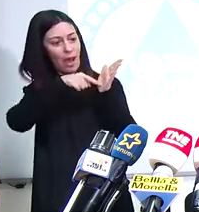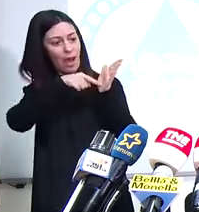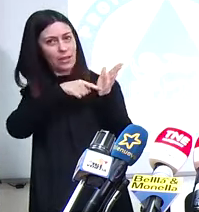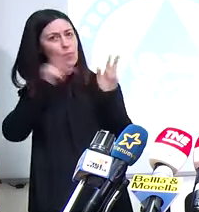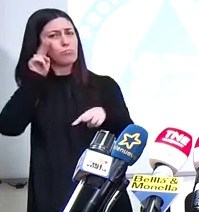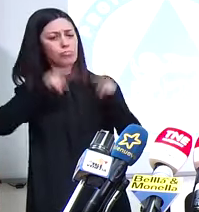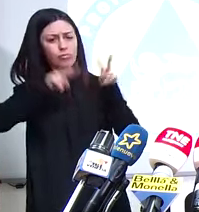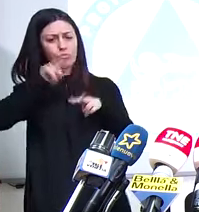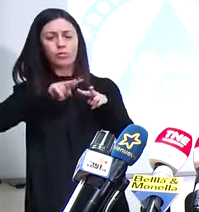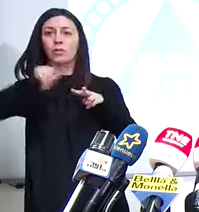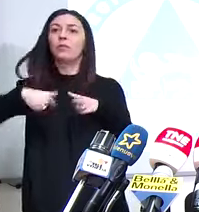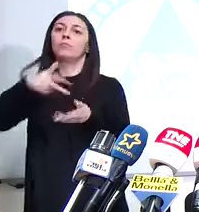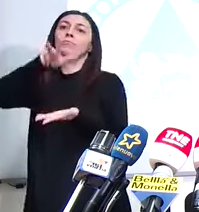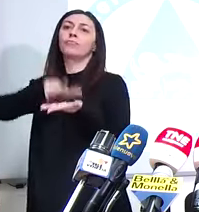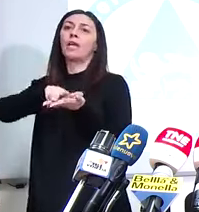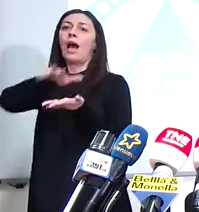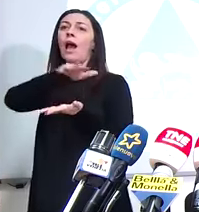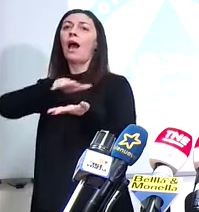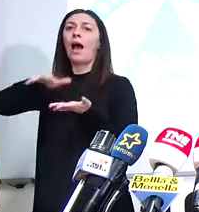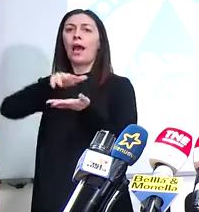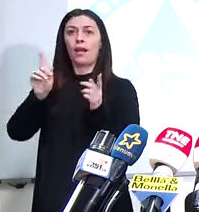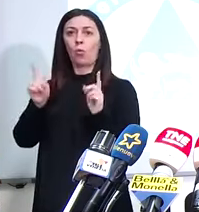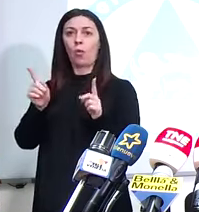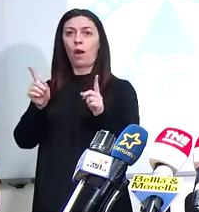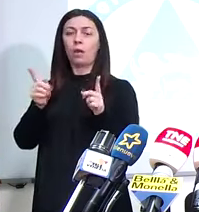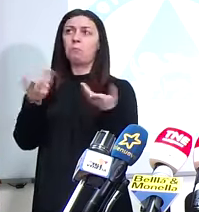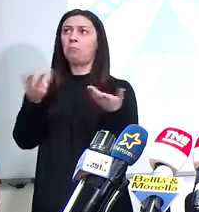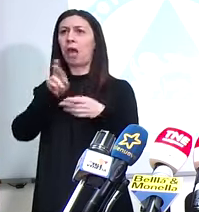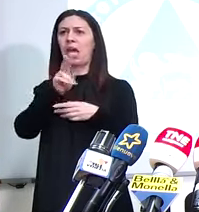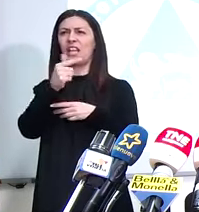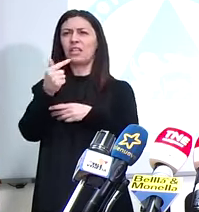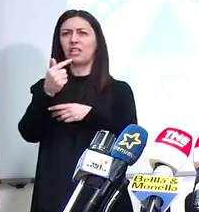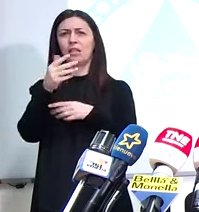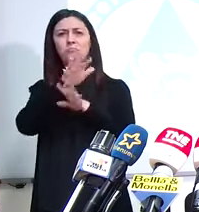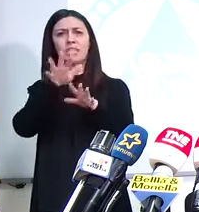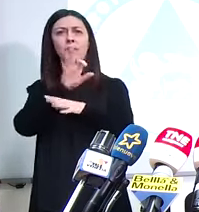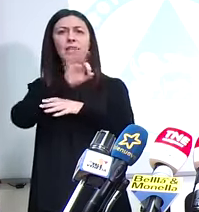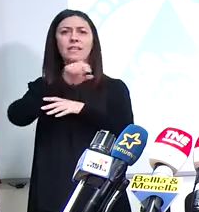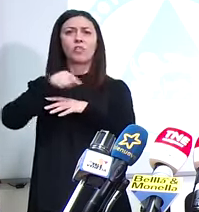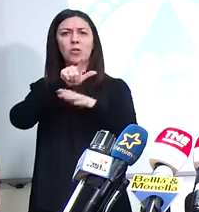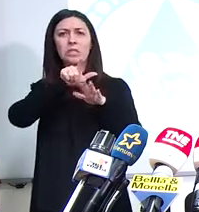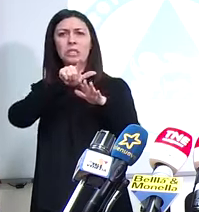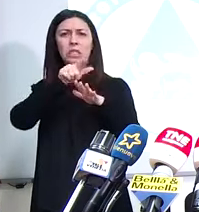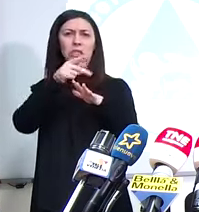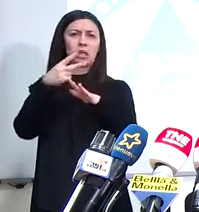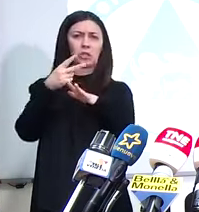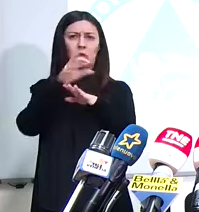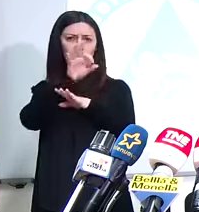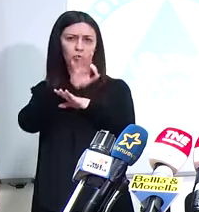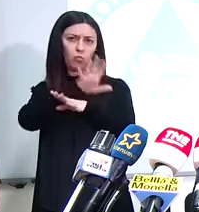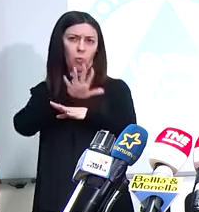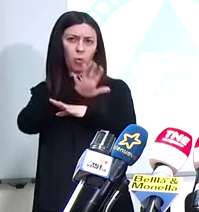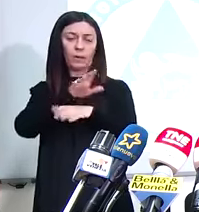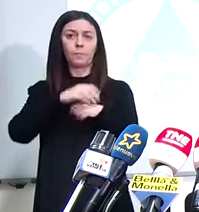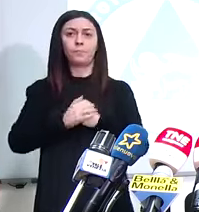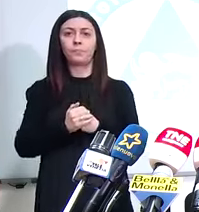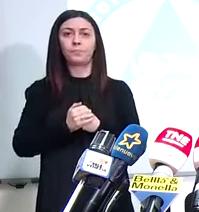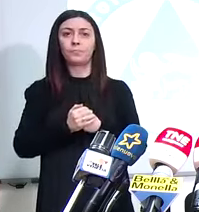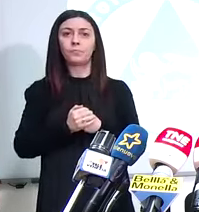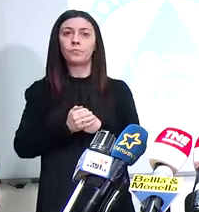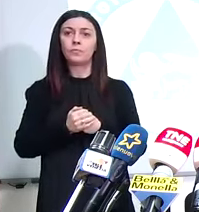ovvero una raccontini 071 072 su quei valori di in linea diciamo